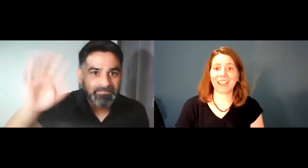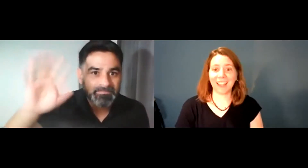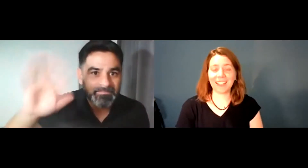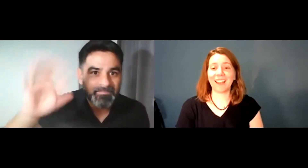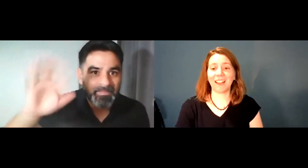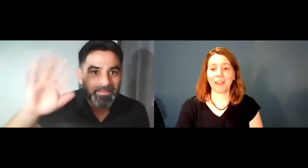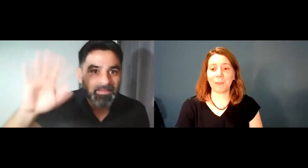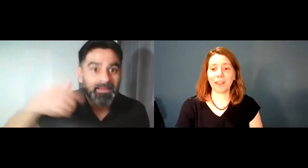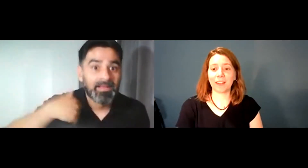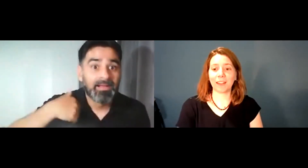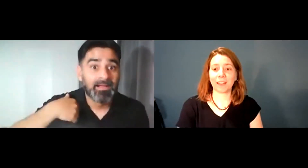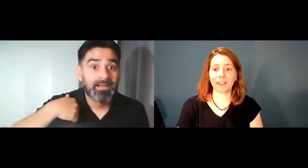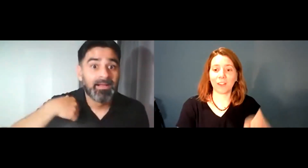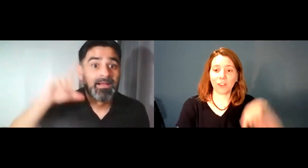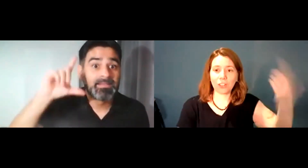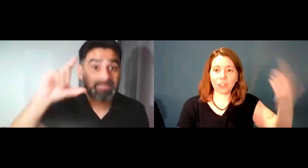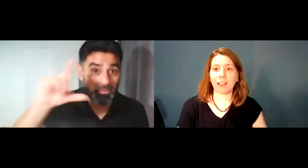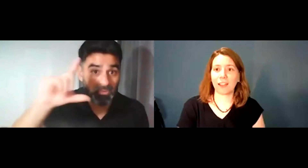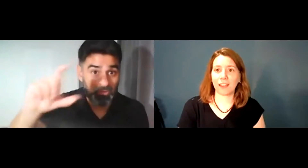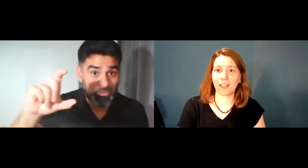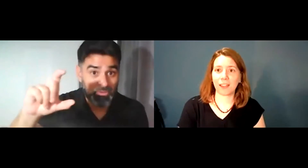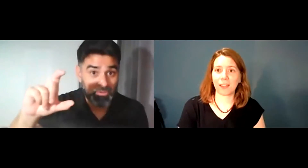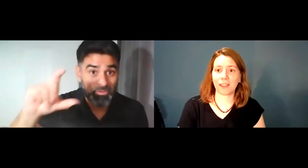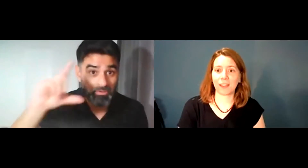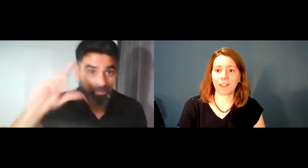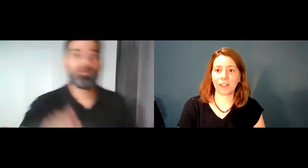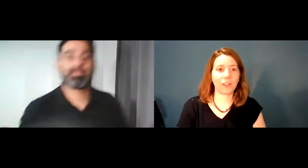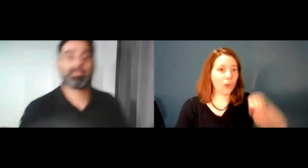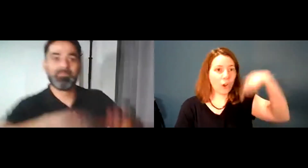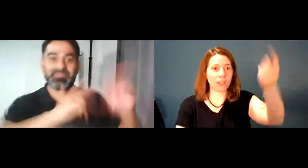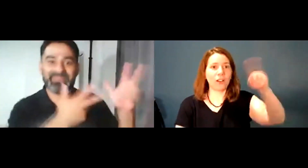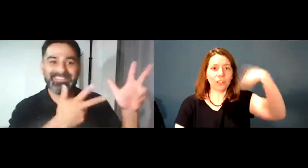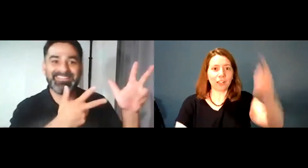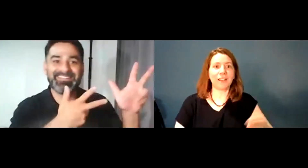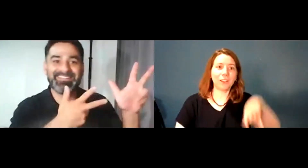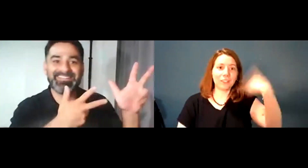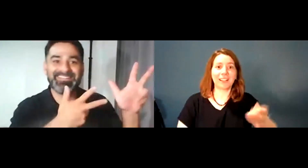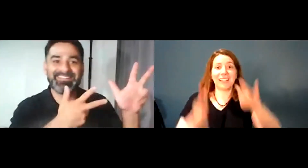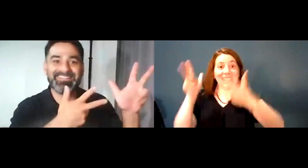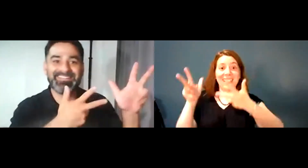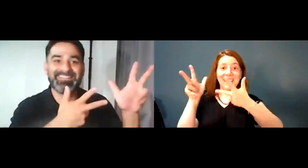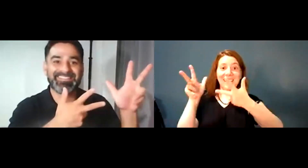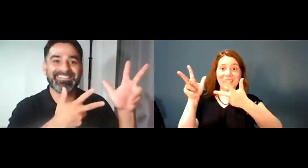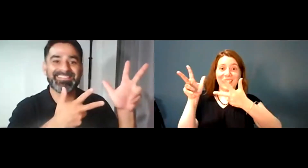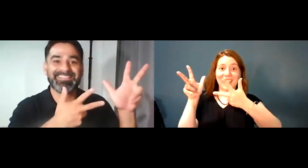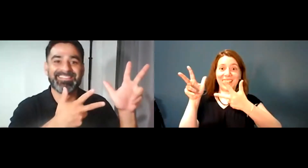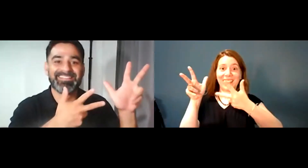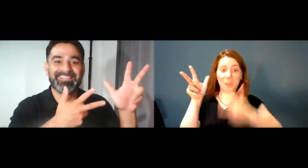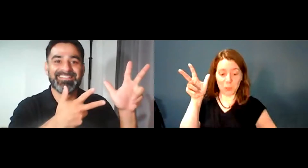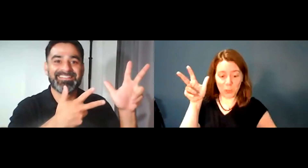Espera, esperen. Otra. A ver. Otra. Así, haciendo así.